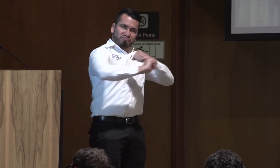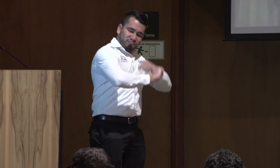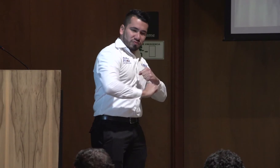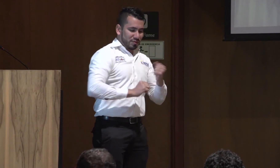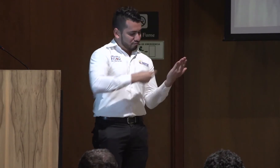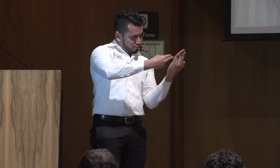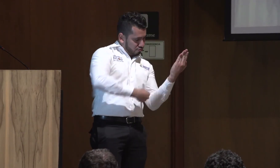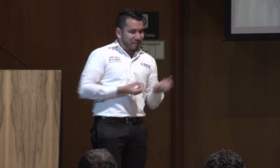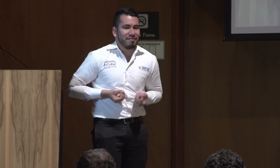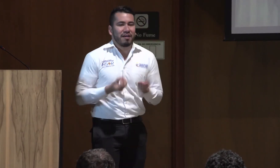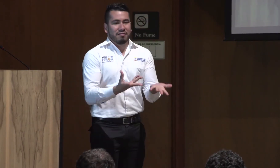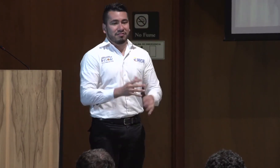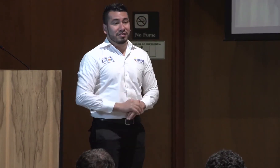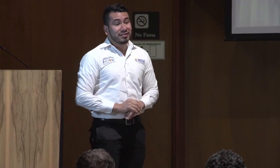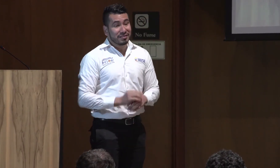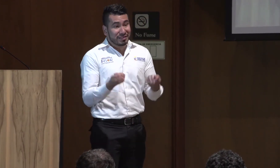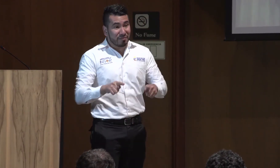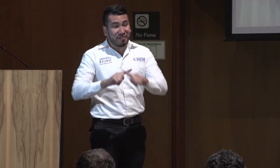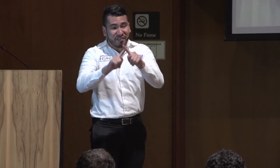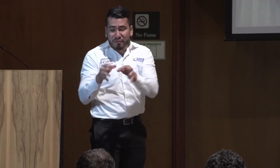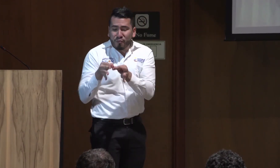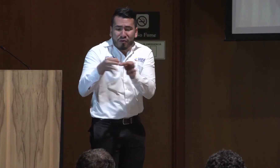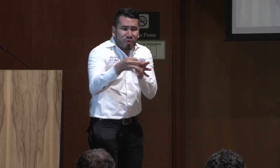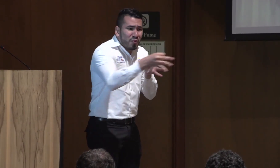idealmente también en otros municipios